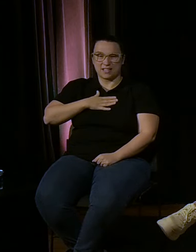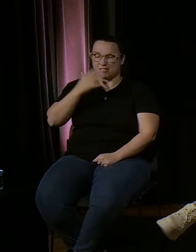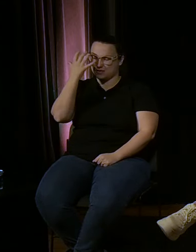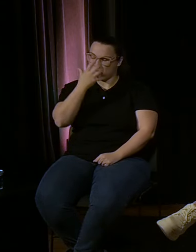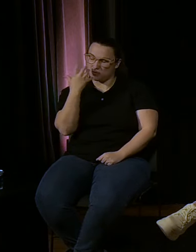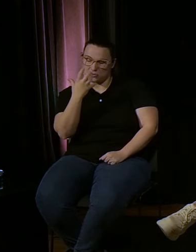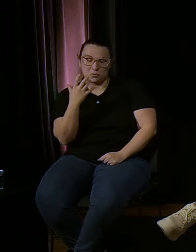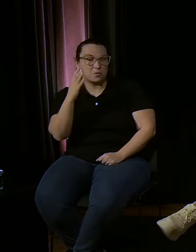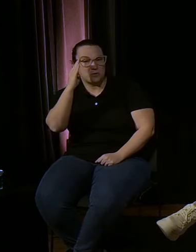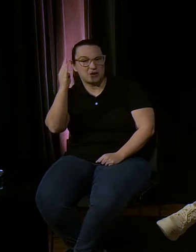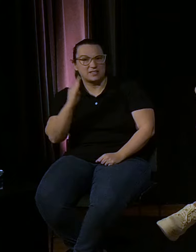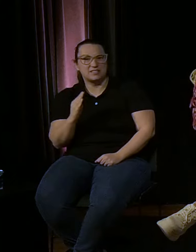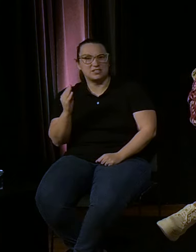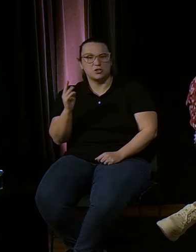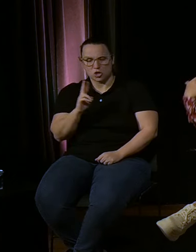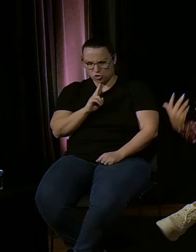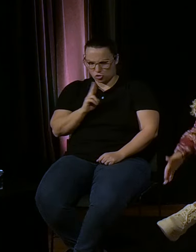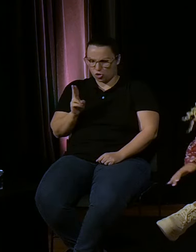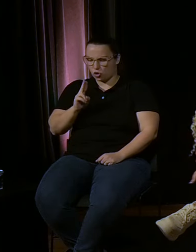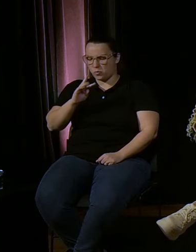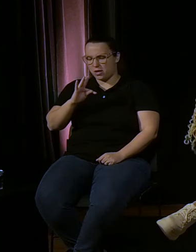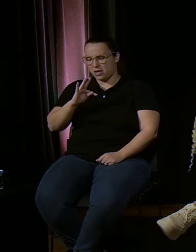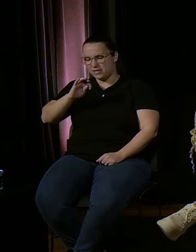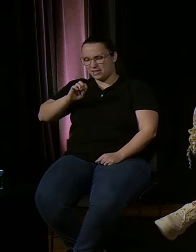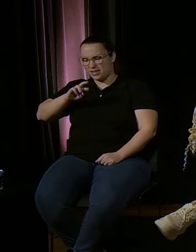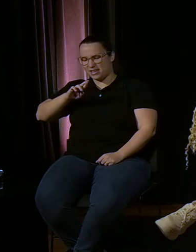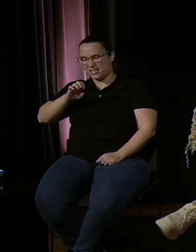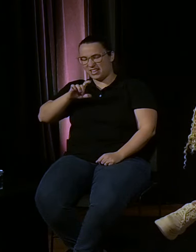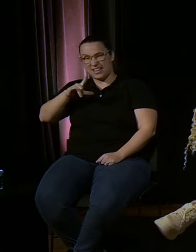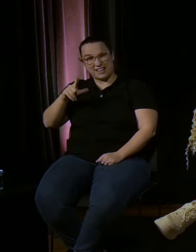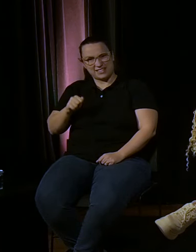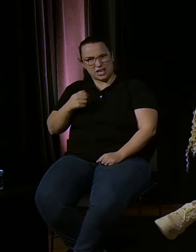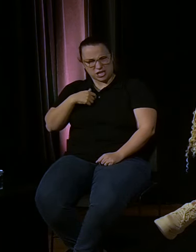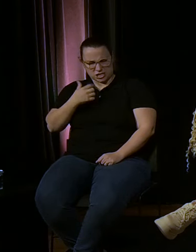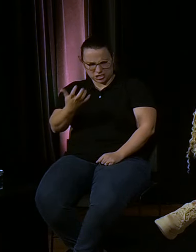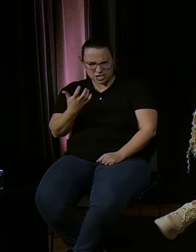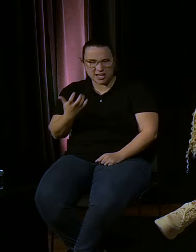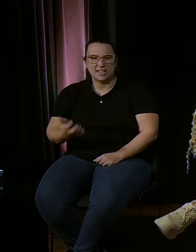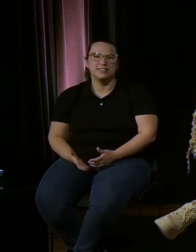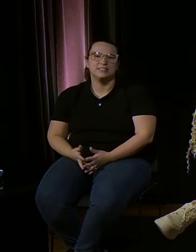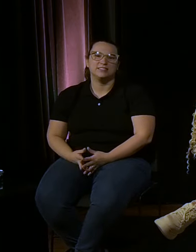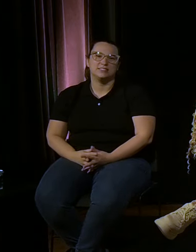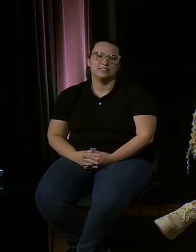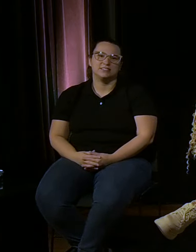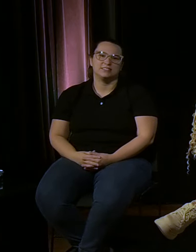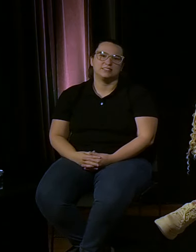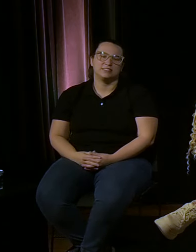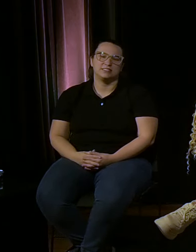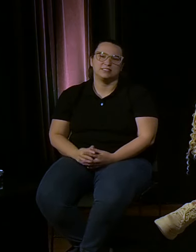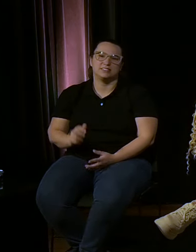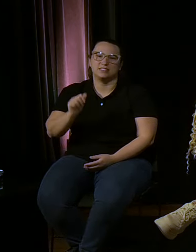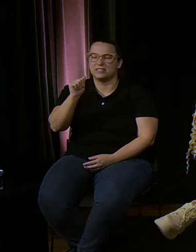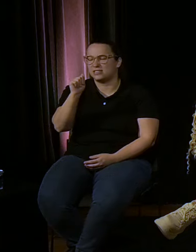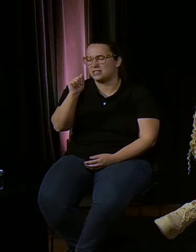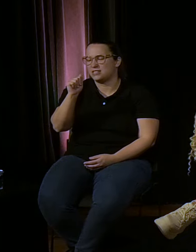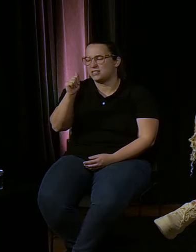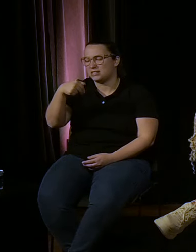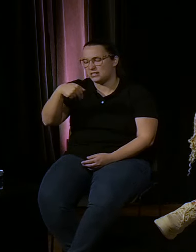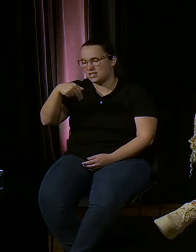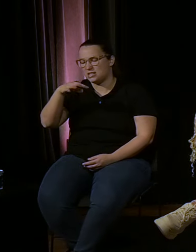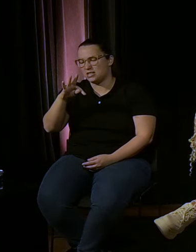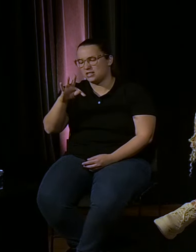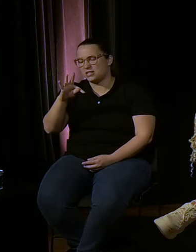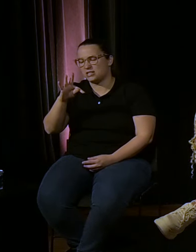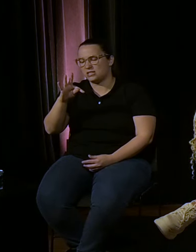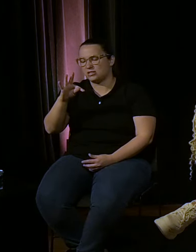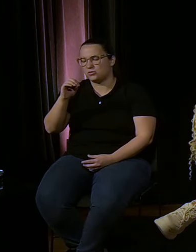nesse país, abandonando o personagem interpretado pelo Jorge Pitanga. Antônio Pitanga. Eu estou misturando Jorge